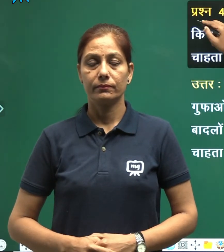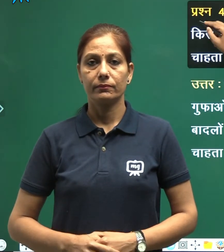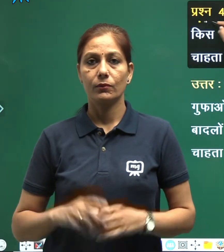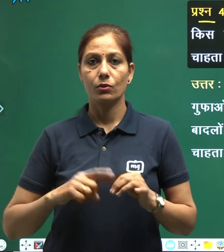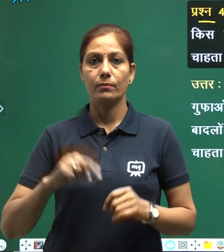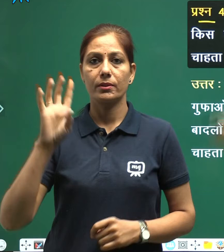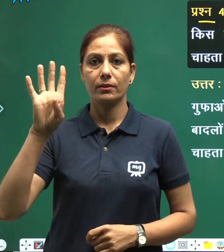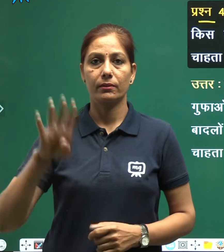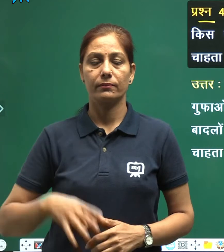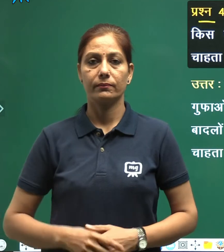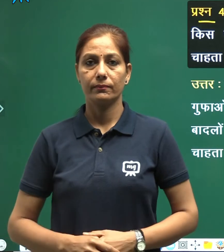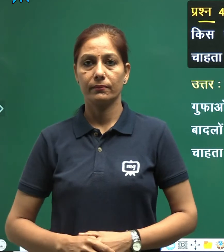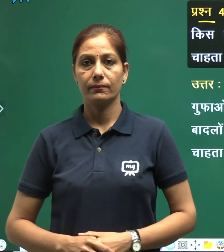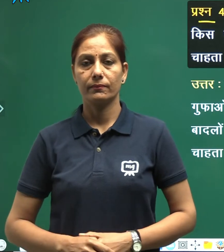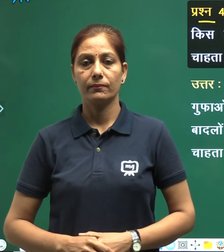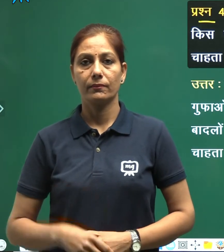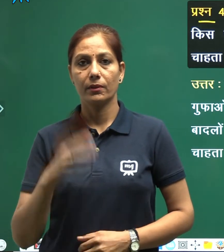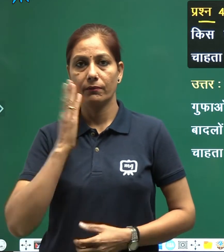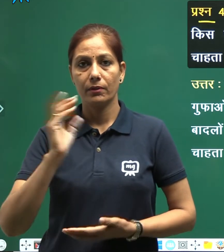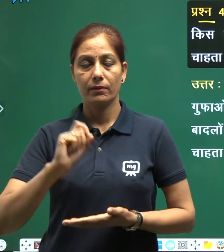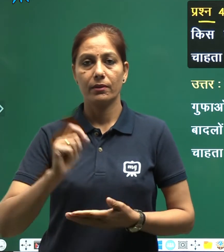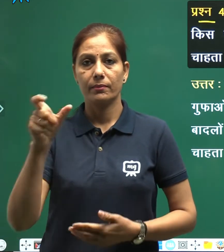प्रश्न 4, कवि